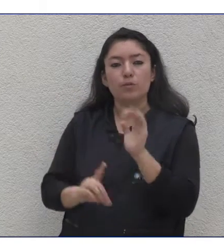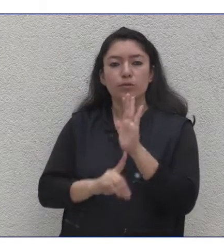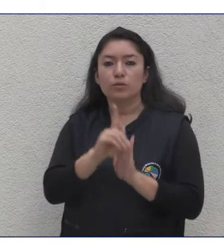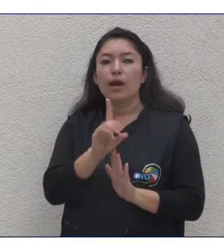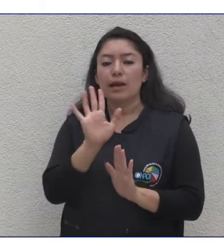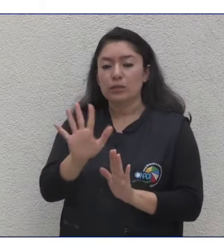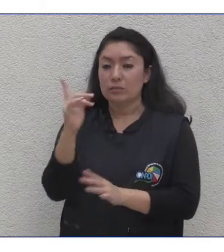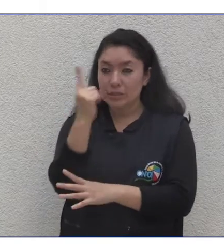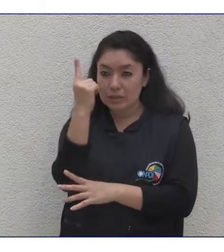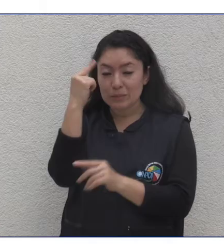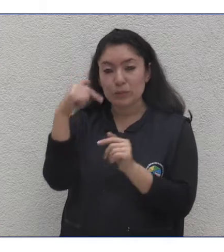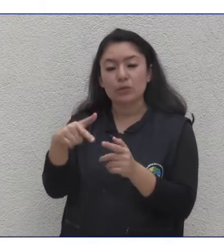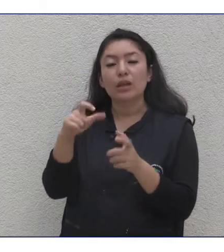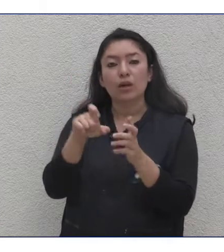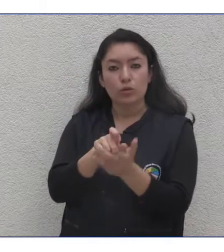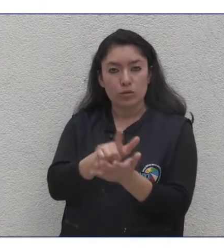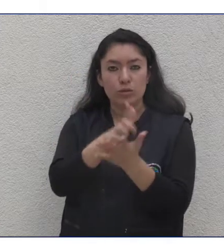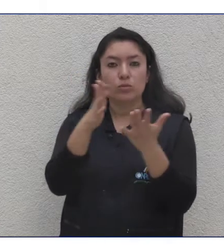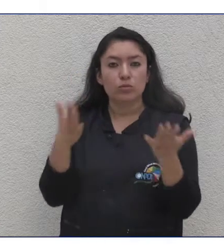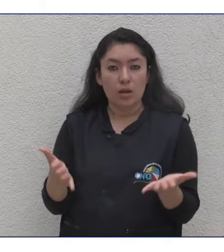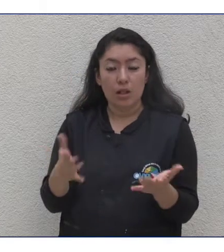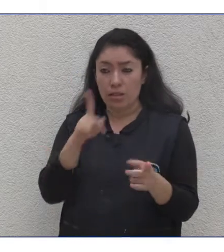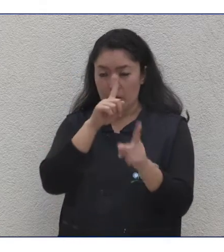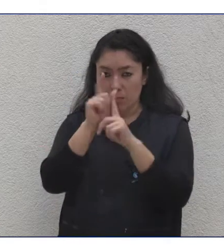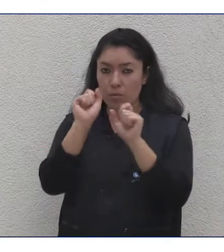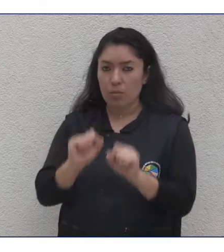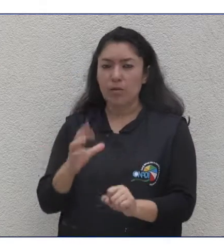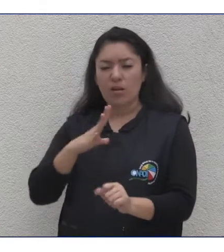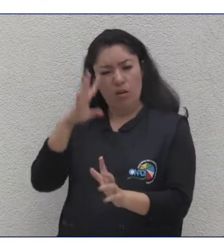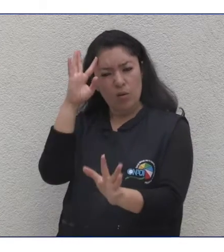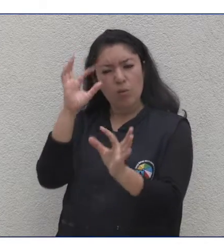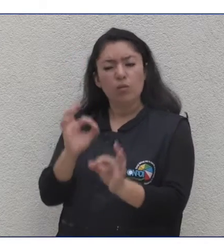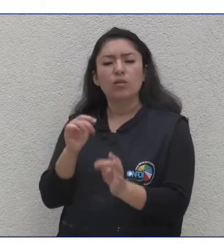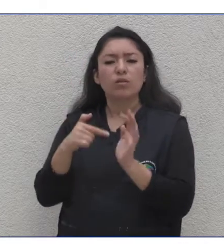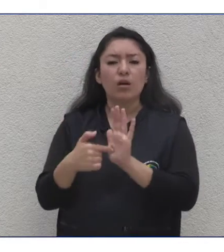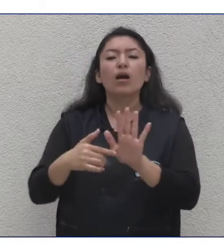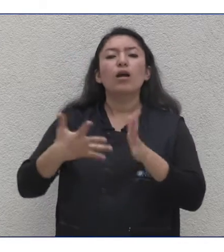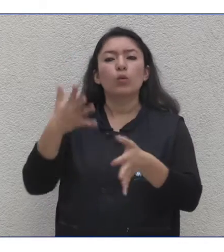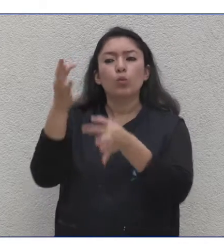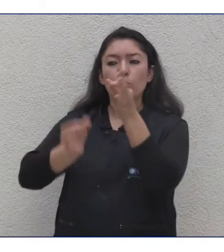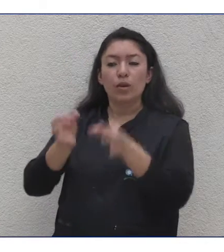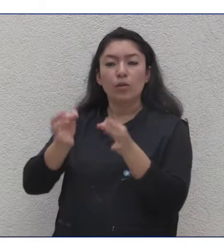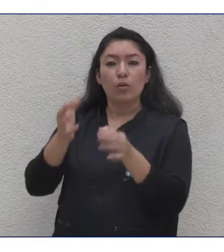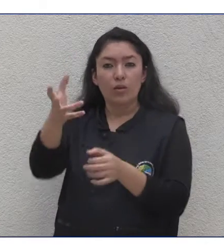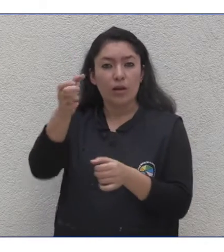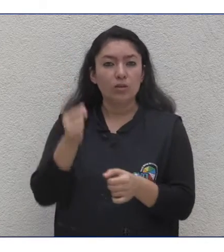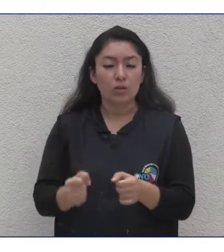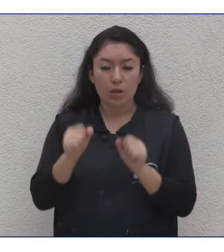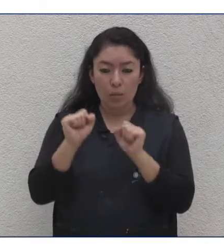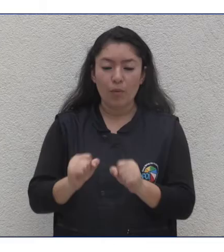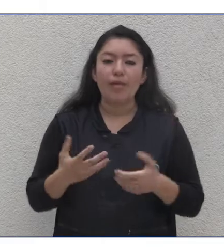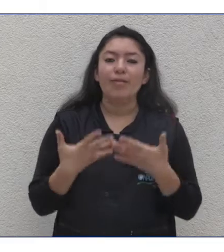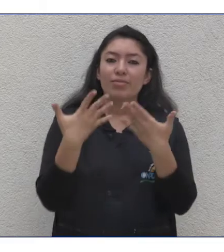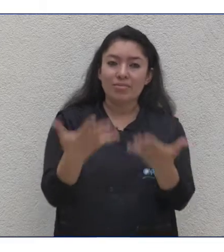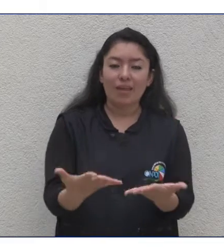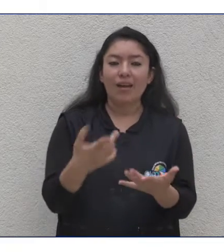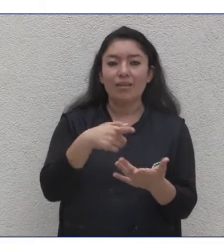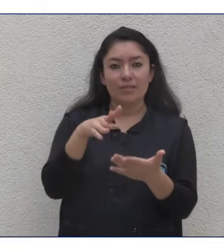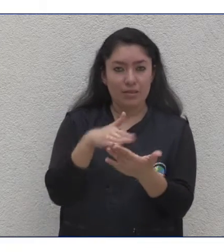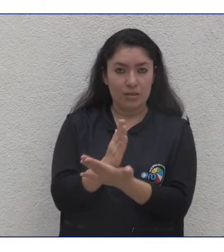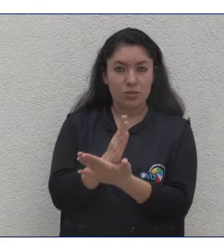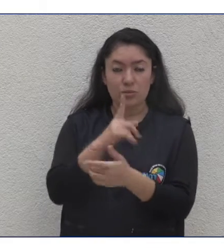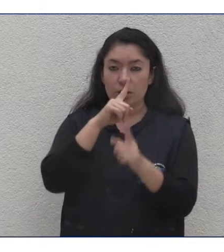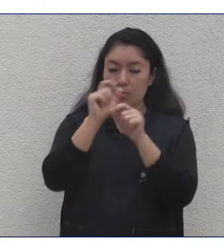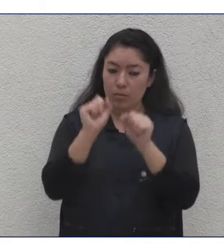desarrollen esos principios constitucionales a efecto de contar con un marco jurídico regulatorio que garantice el ejercicio de esos derechos y